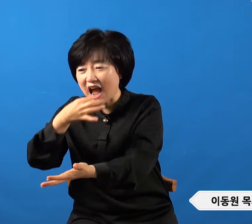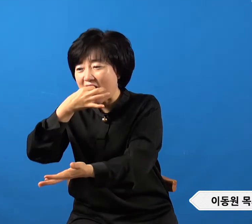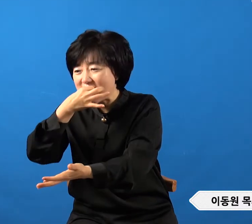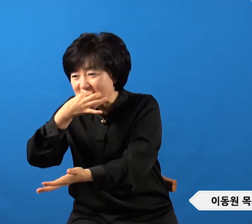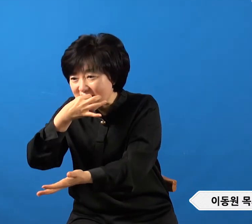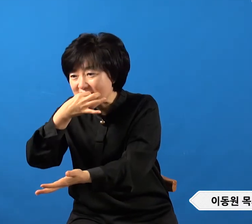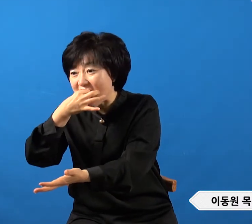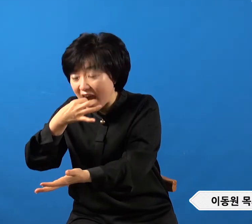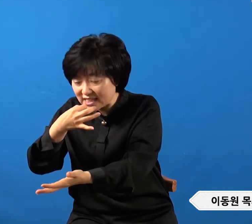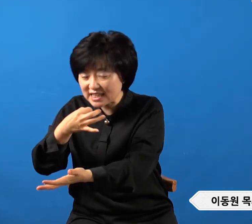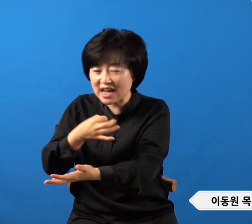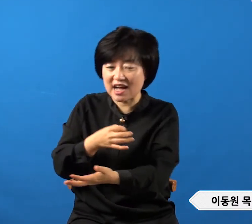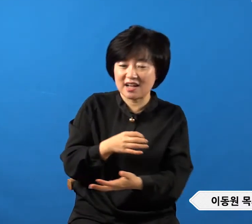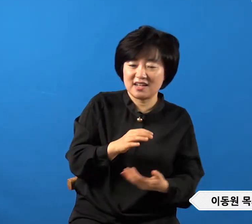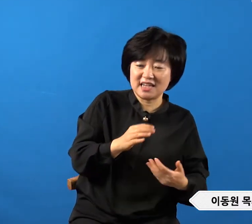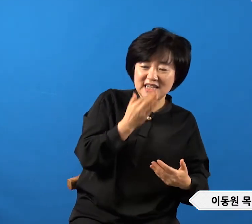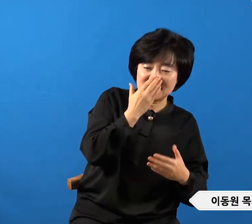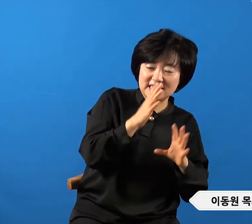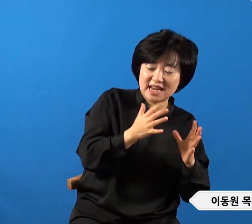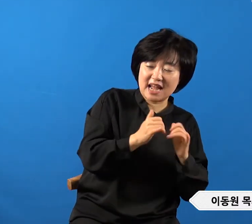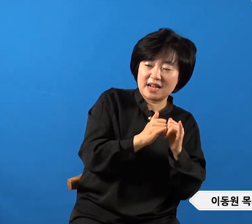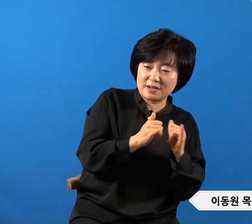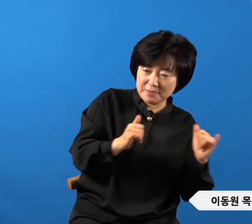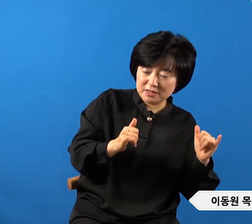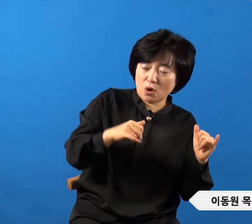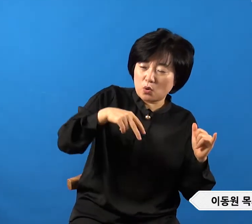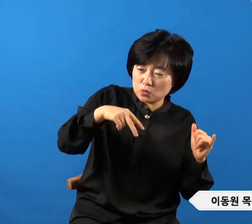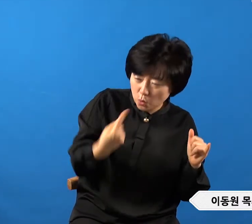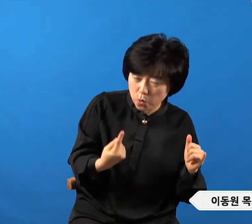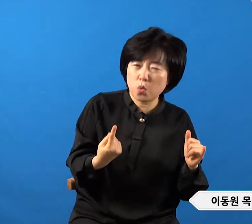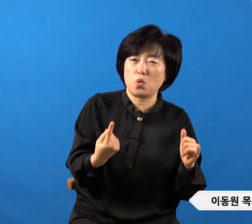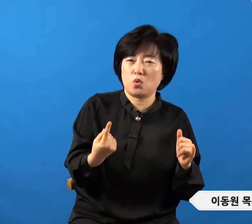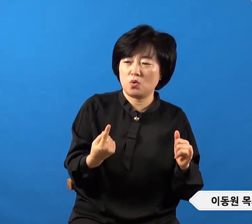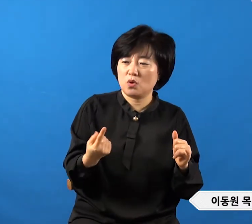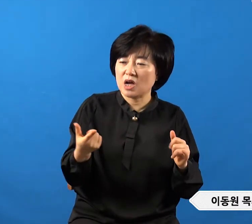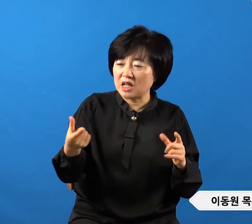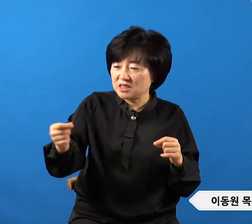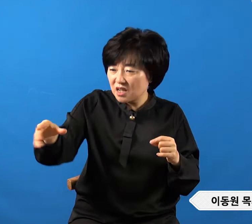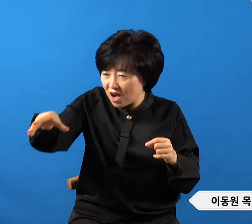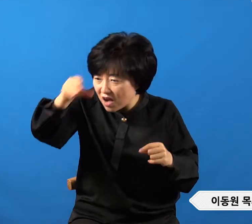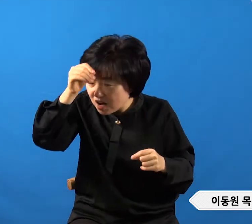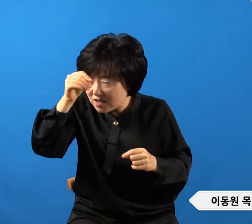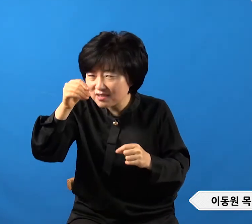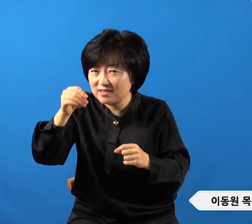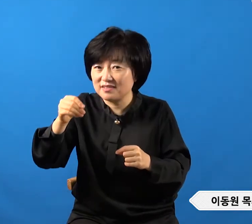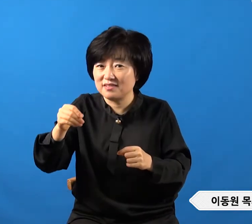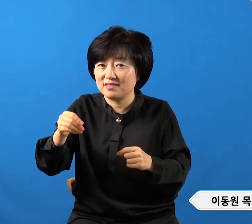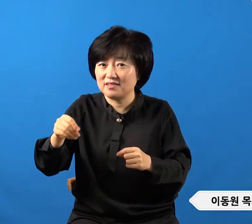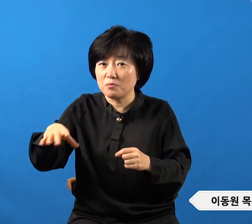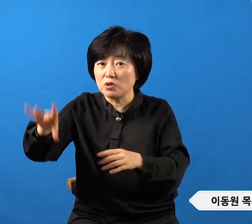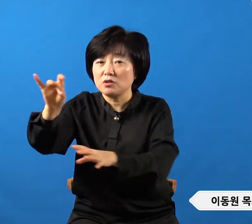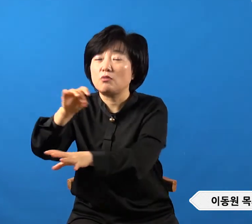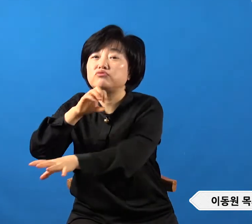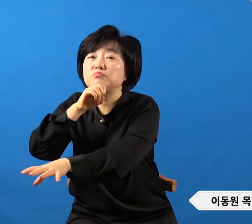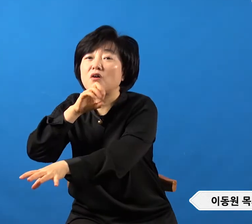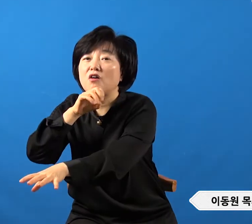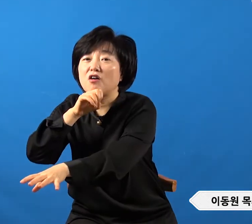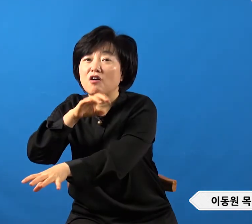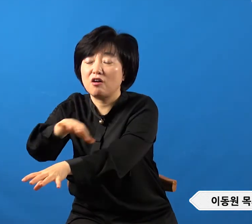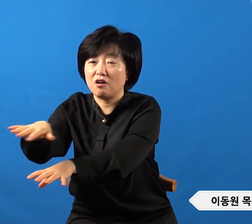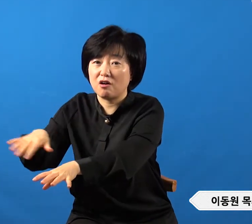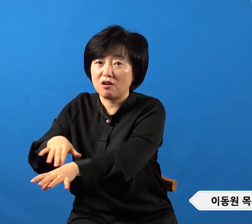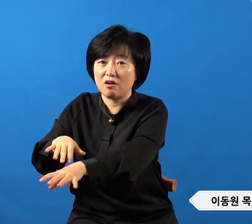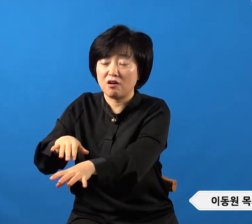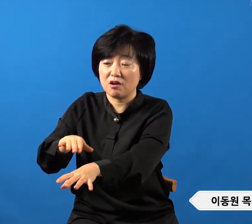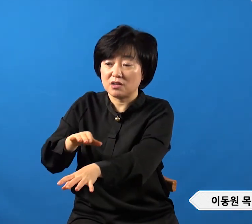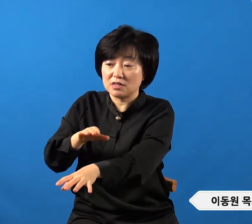이스라엘 자손도 다시 울며. 이게 섞여 살던 사람들에게서 불평이 시작되었어요. 진짜